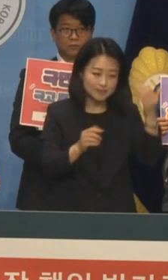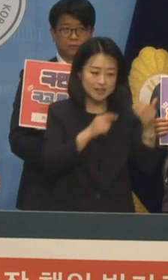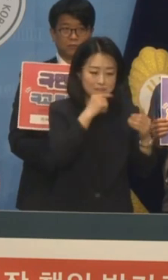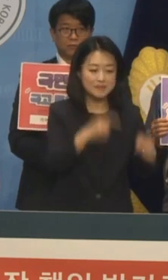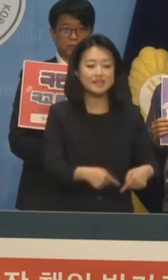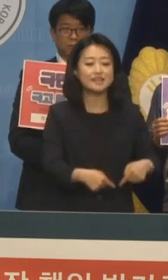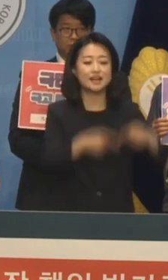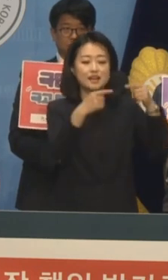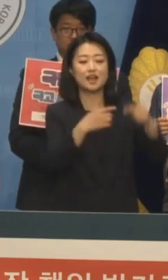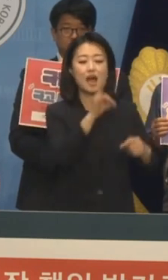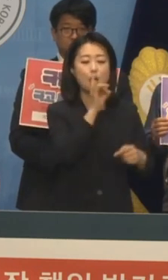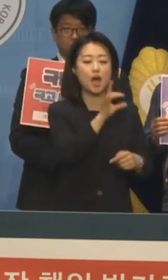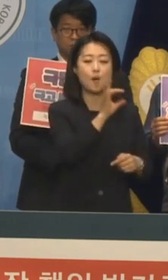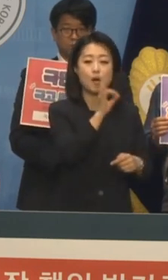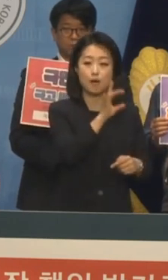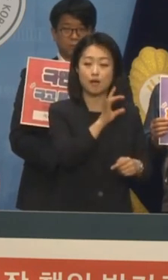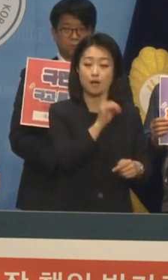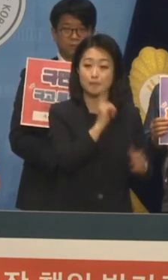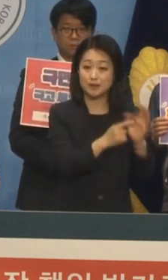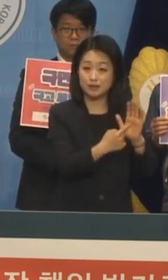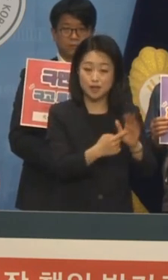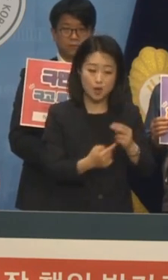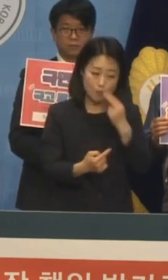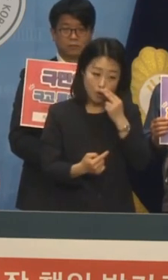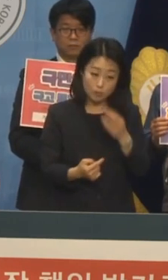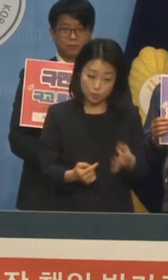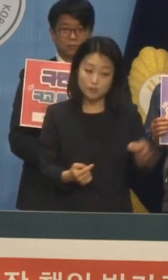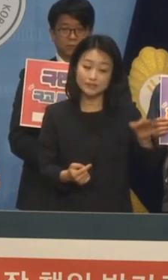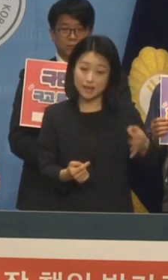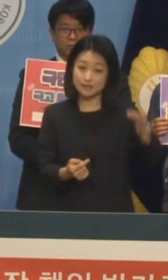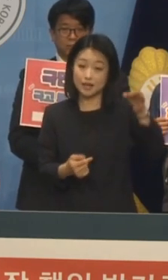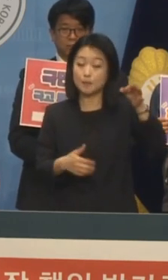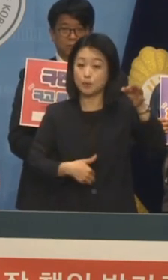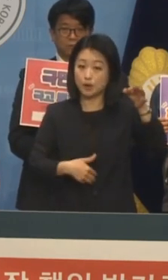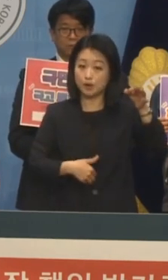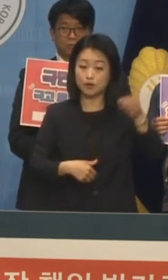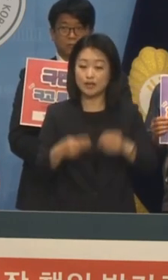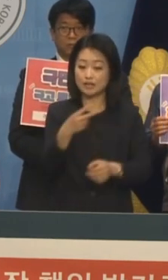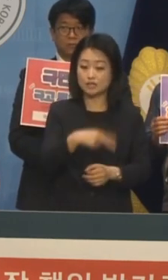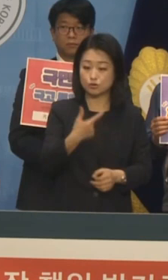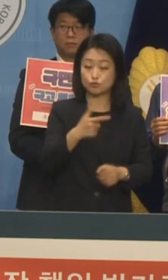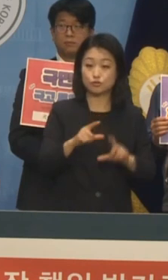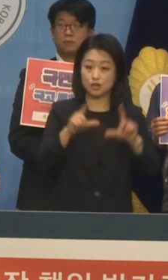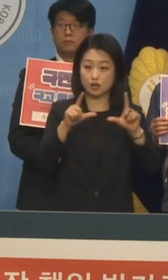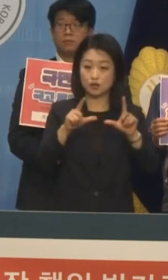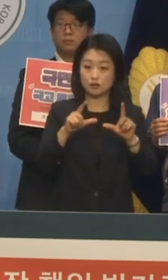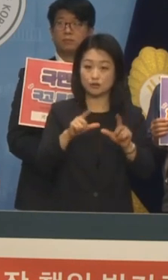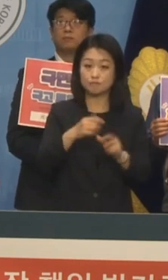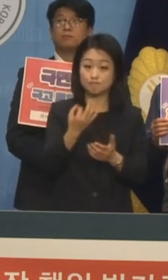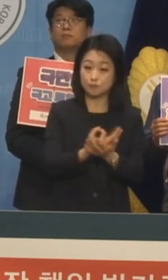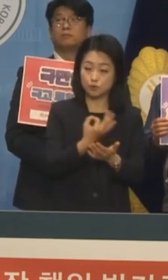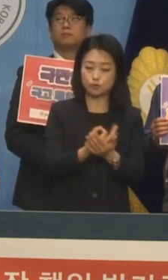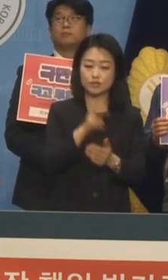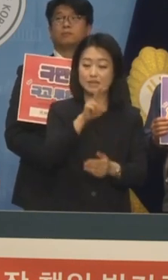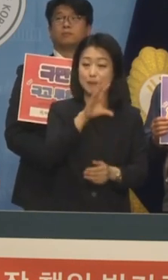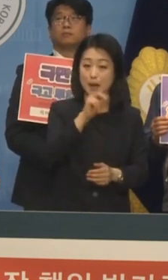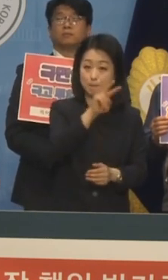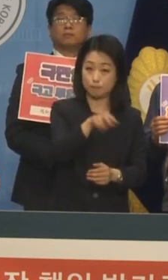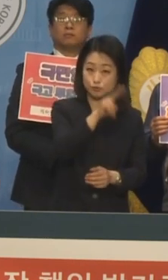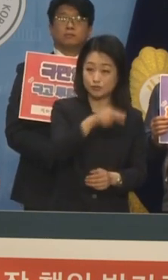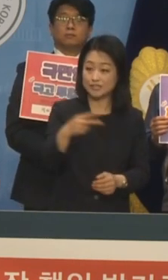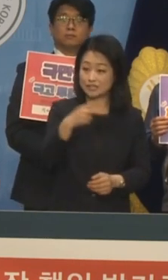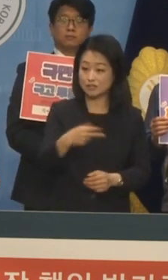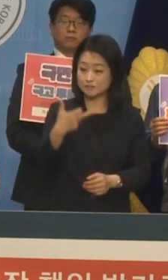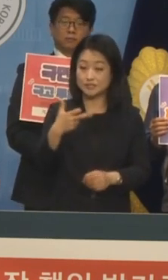있습니다. 보험료도 조금씩 올려야 됐었습니다. 2006년 우리 소득이 2만 불이 되고 2017년에 3만 불이